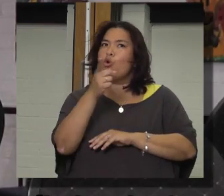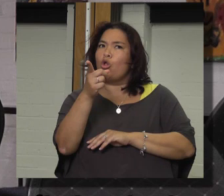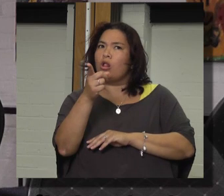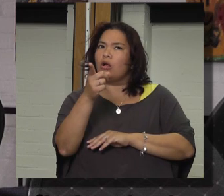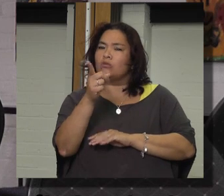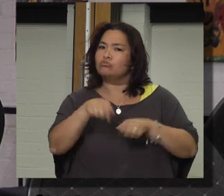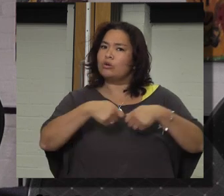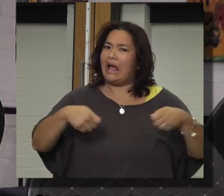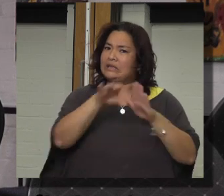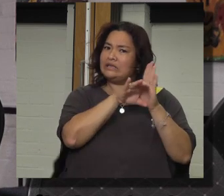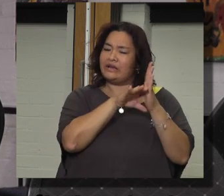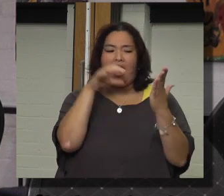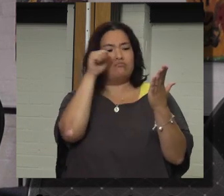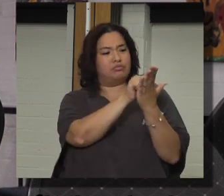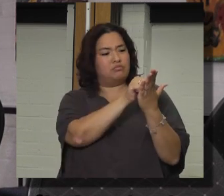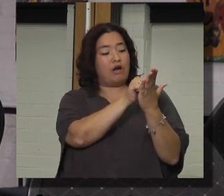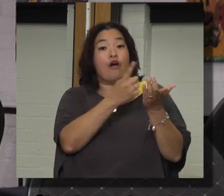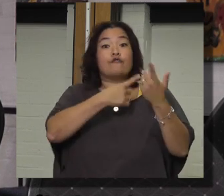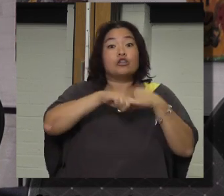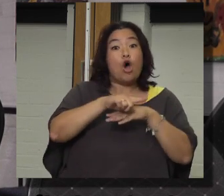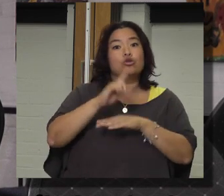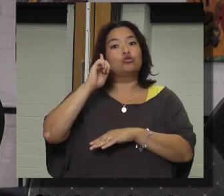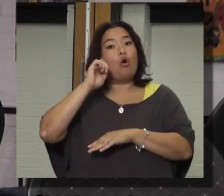vanuit het perspectief van de dove en slechthorende gebruiker.